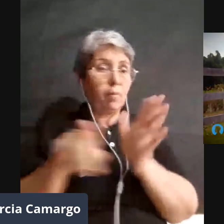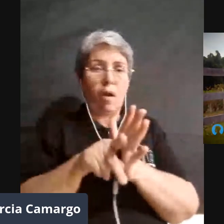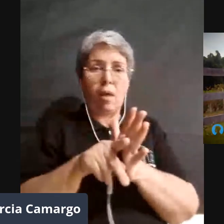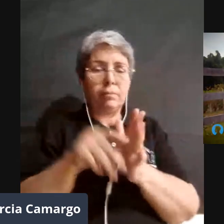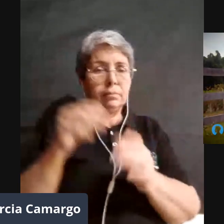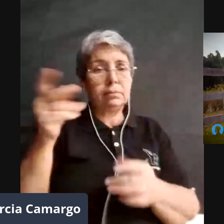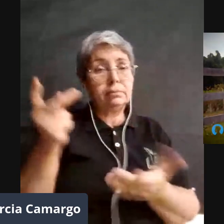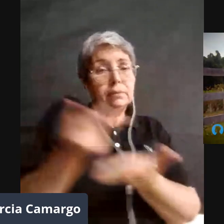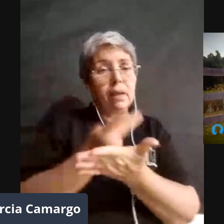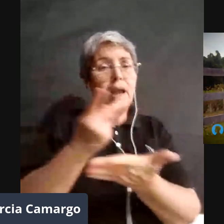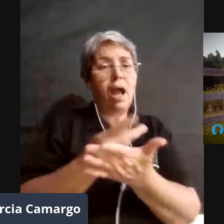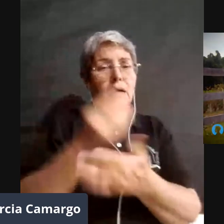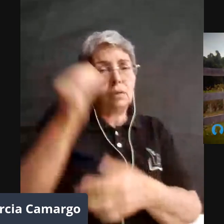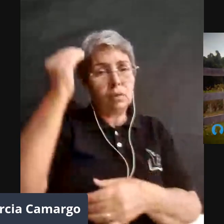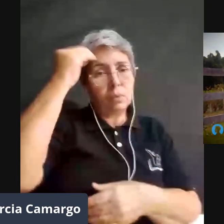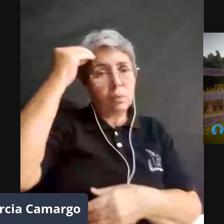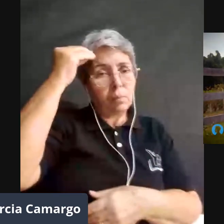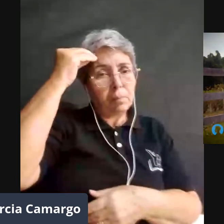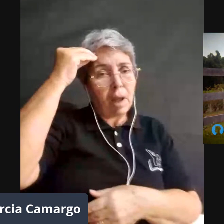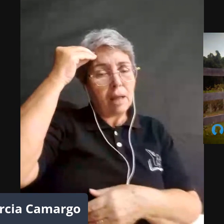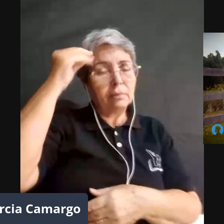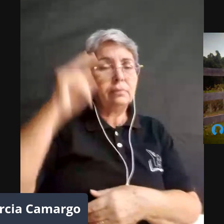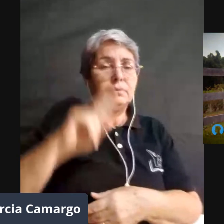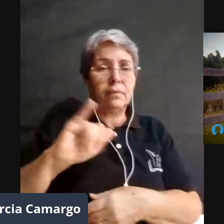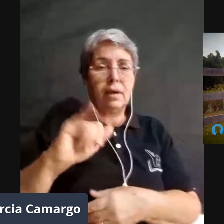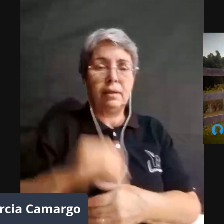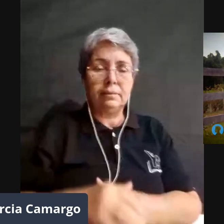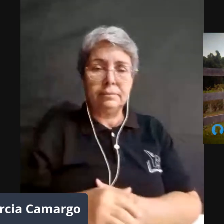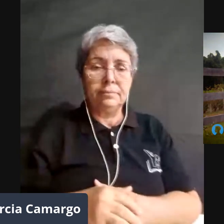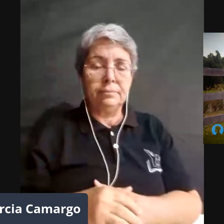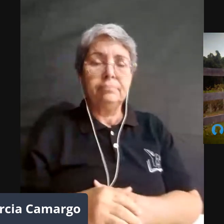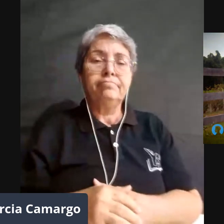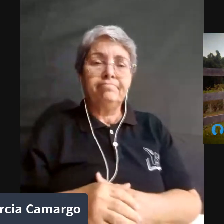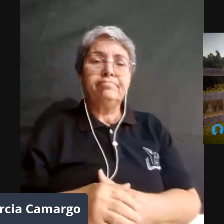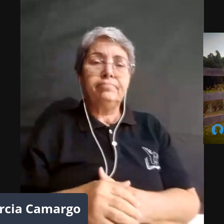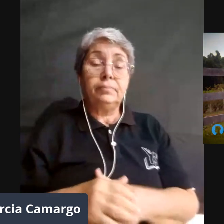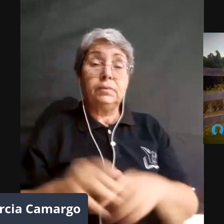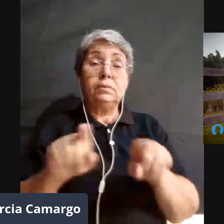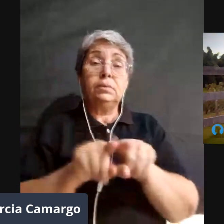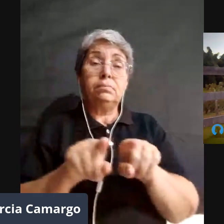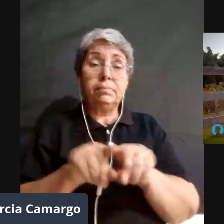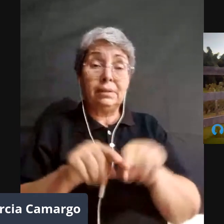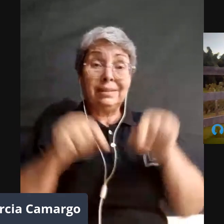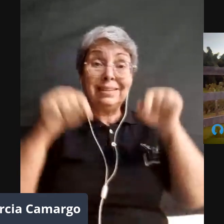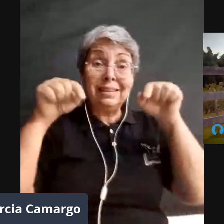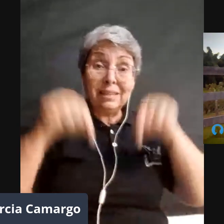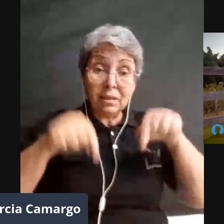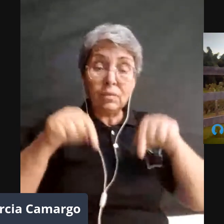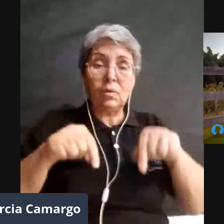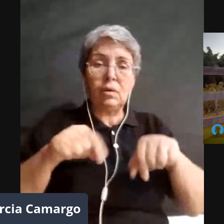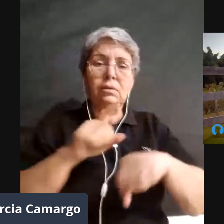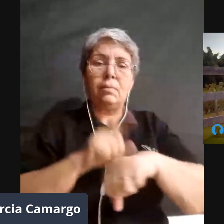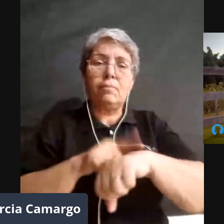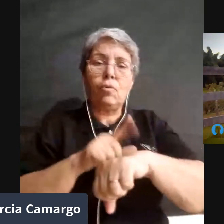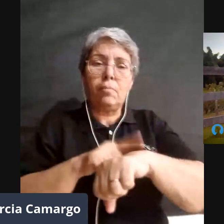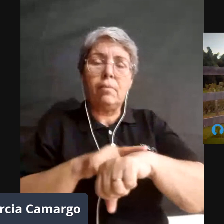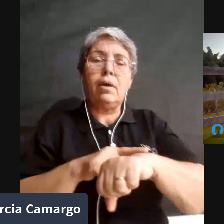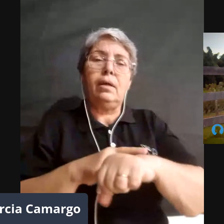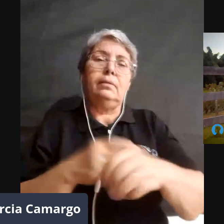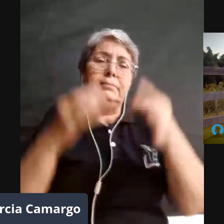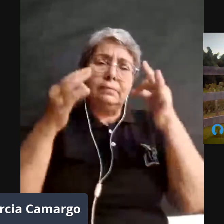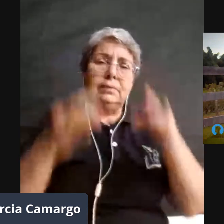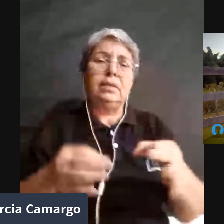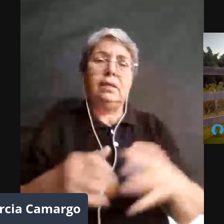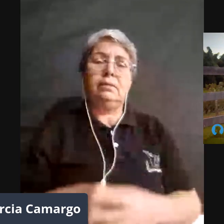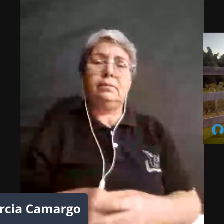esse tempo, realmente chegou. Ali disse, em algum momento, esse momento chegou. Um ex-presidente da Associação Geral